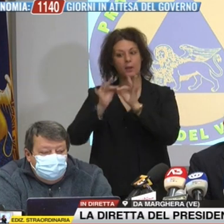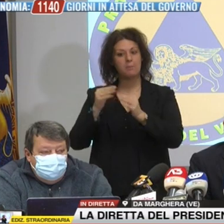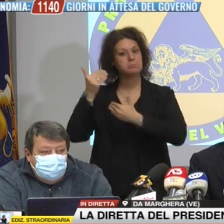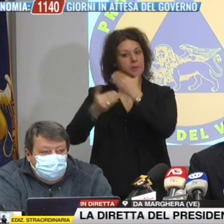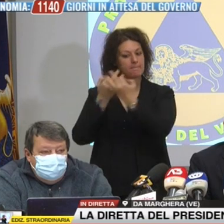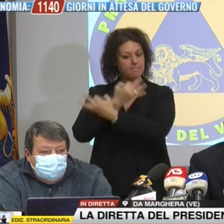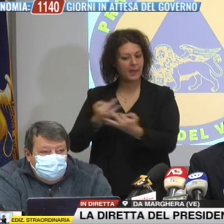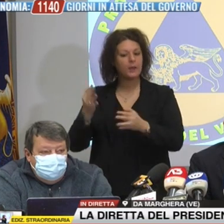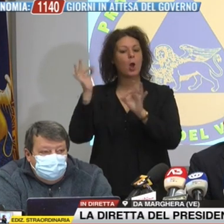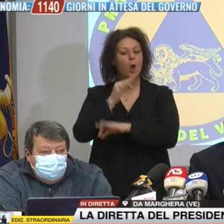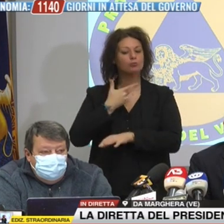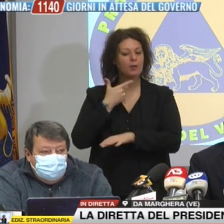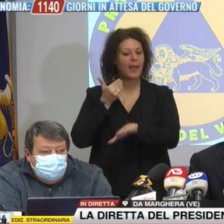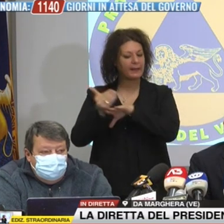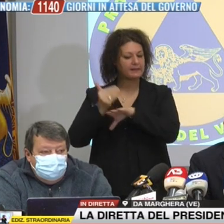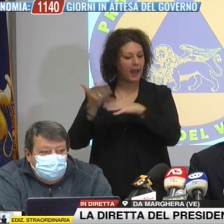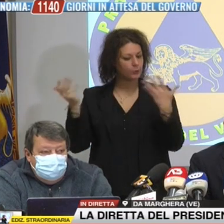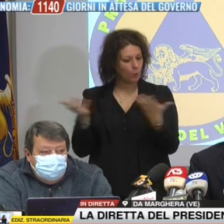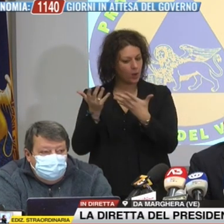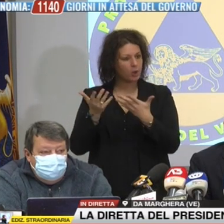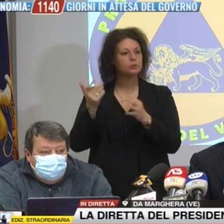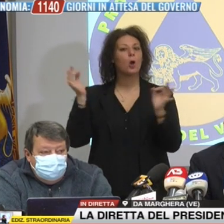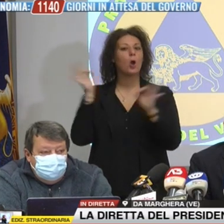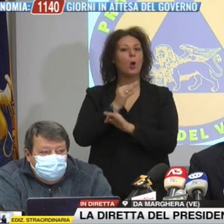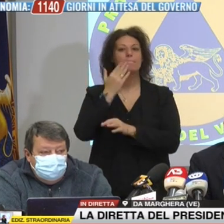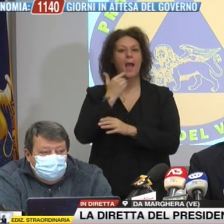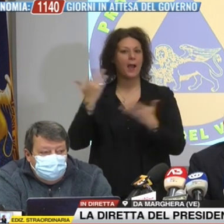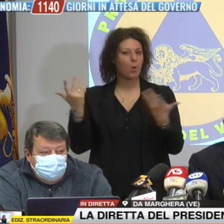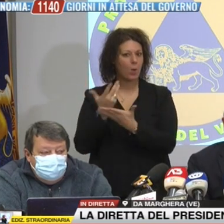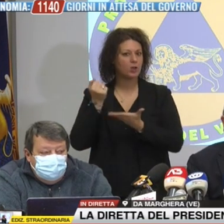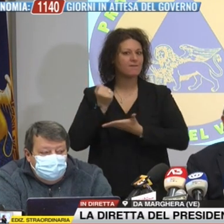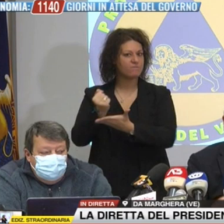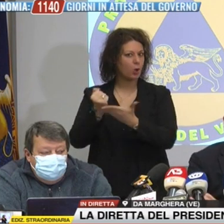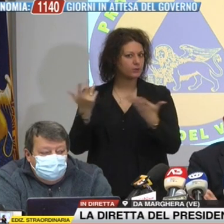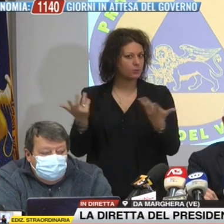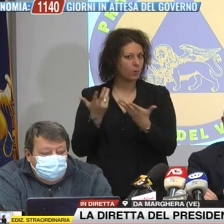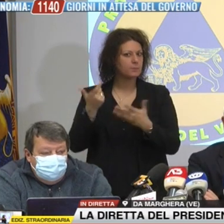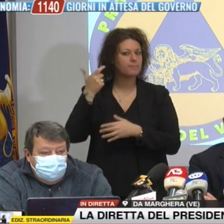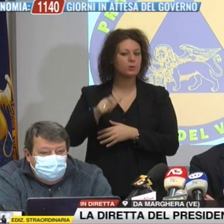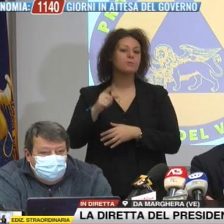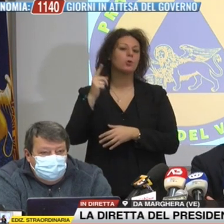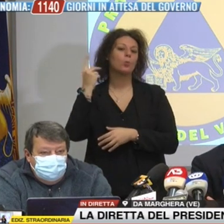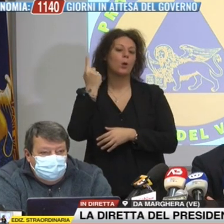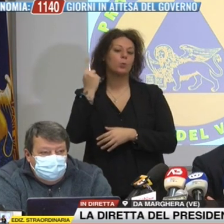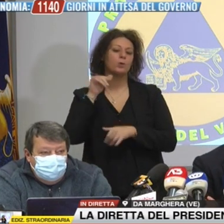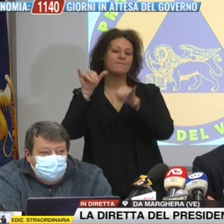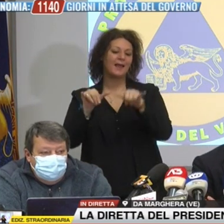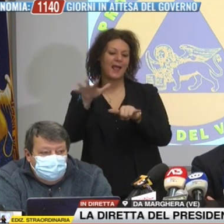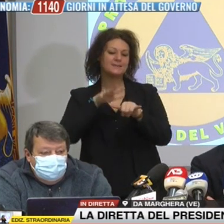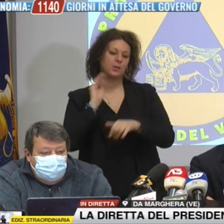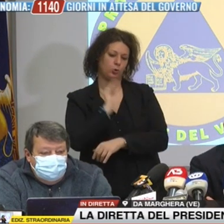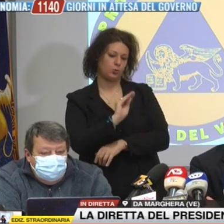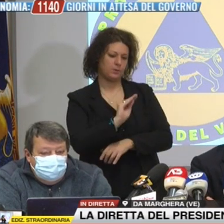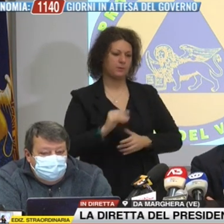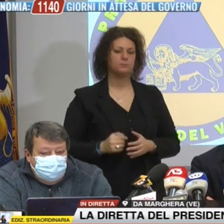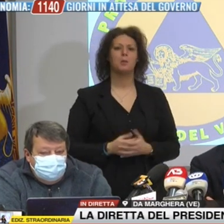mancano fondi per questa attività? Questa è Romina da Venezia che scrive questo. Ma no, guarda, fondi no, mancanza di